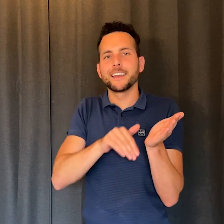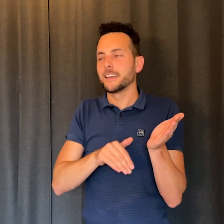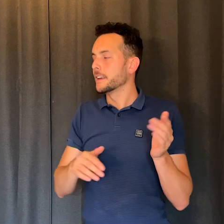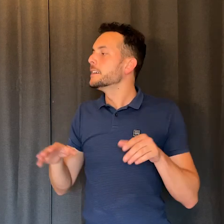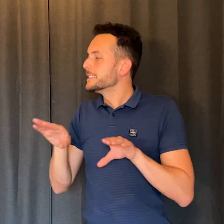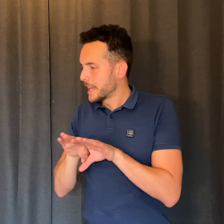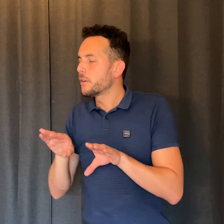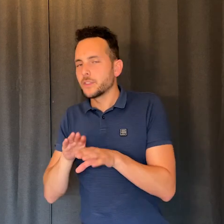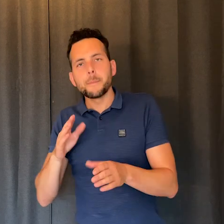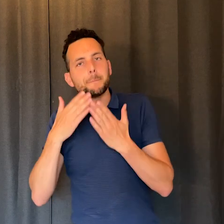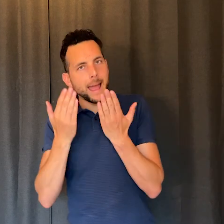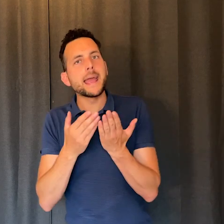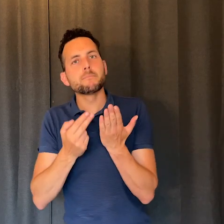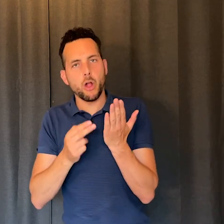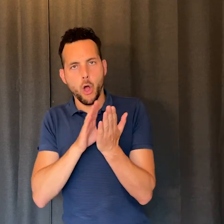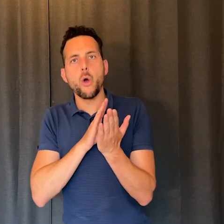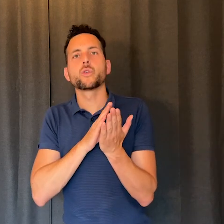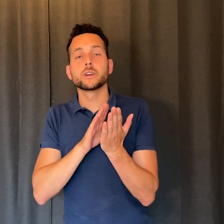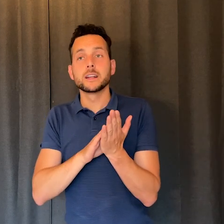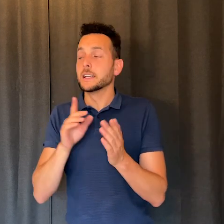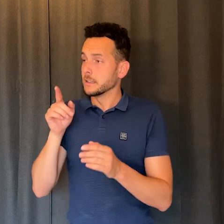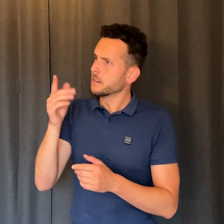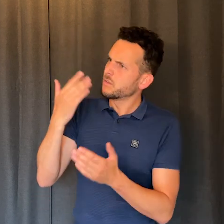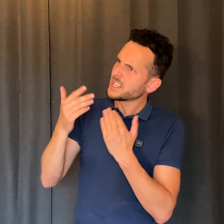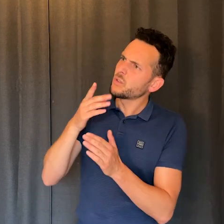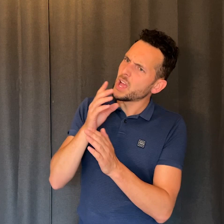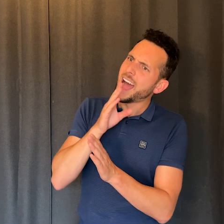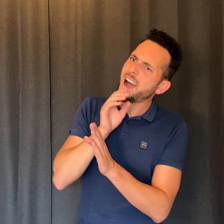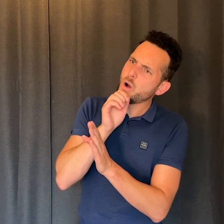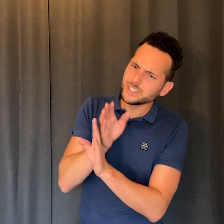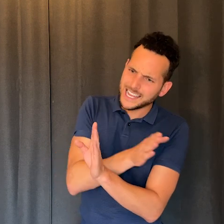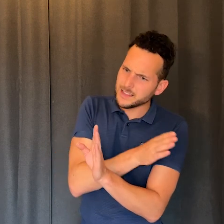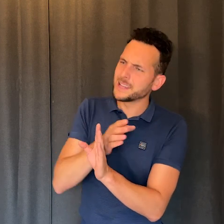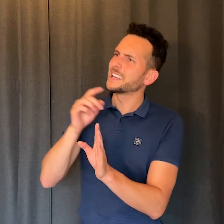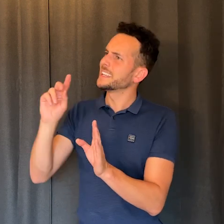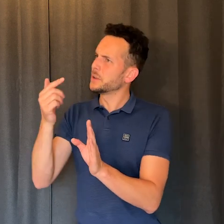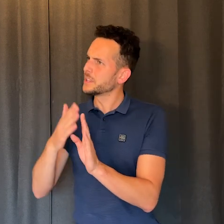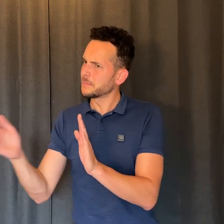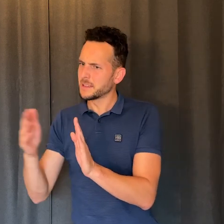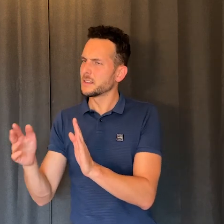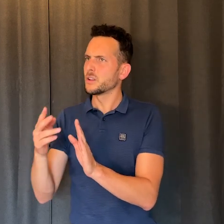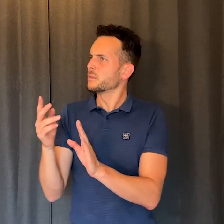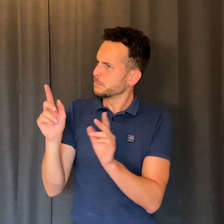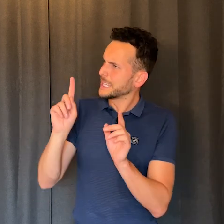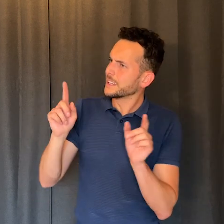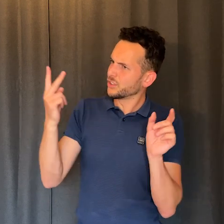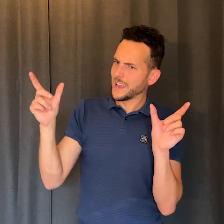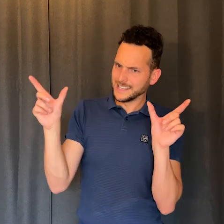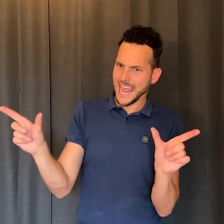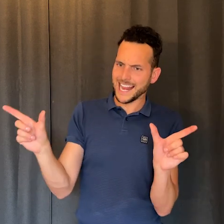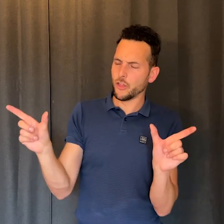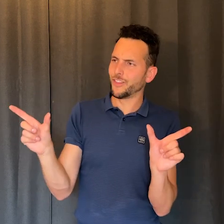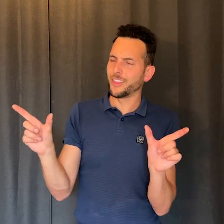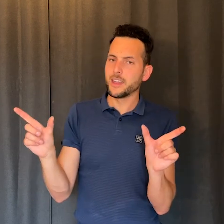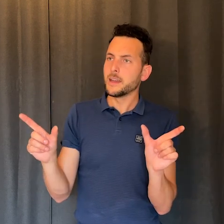ook. Maar u vertelde dus dat je een Oude Testament hebt en een Nieuwe Testament. Dus ja. Eigenlijk twee delen of zo. Ja. Maar is de Heer Jezus dan geboren in het Oude Testament of in